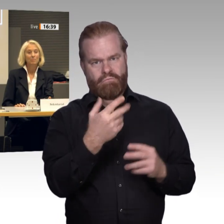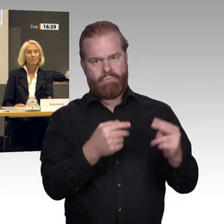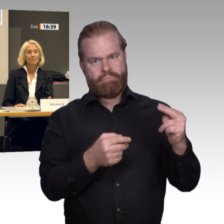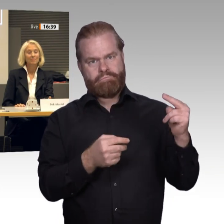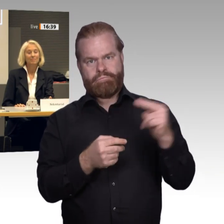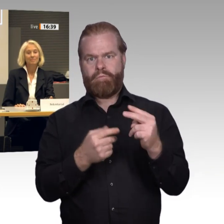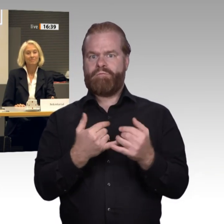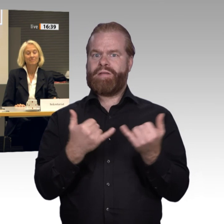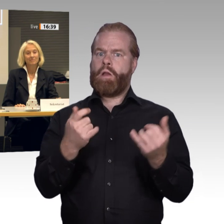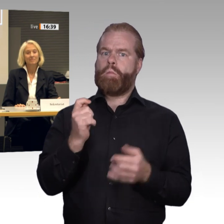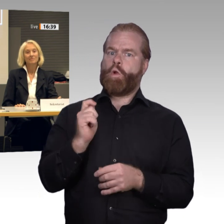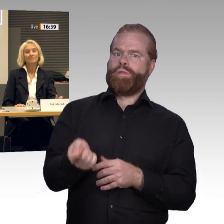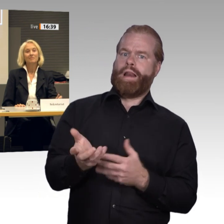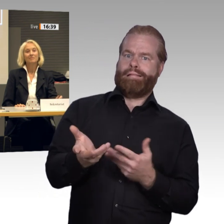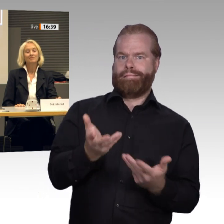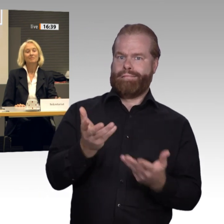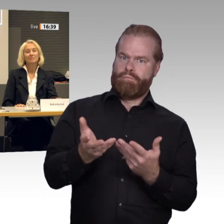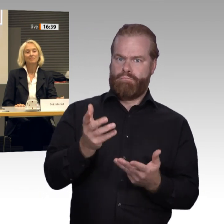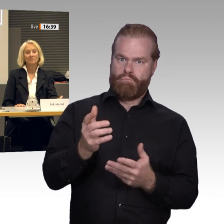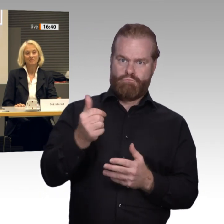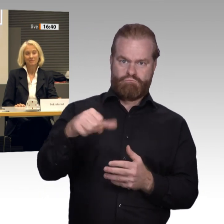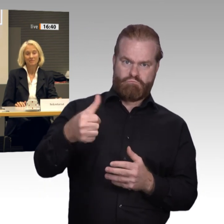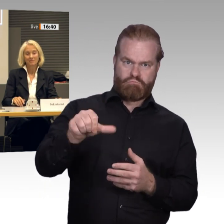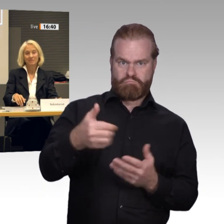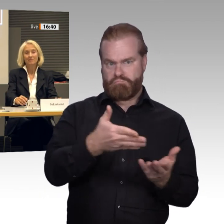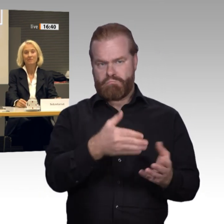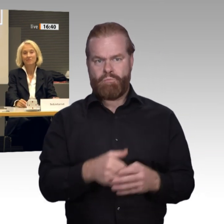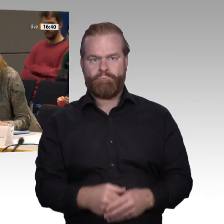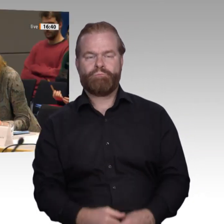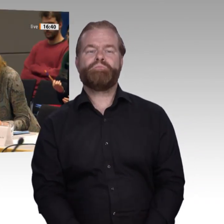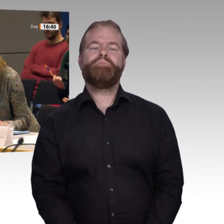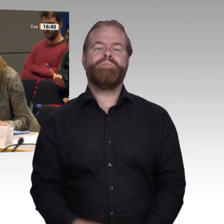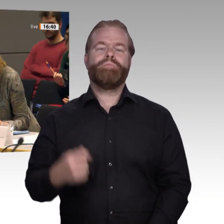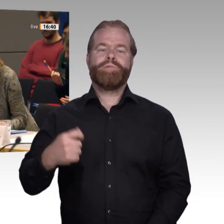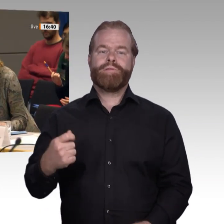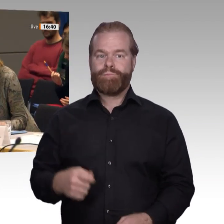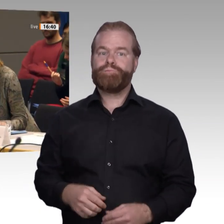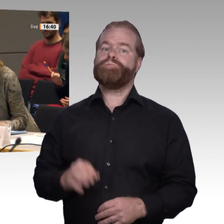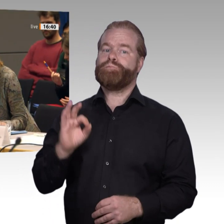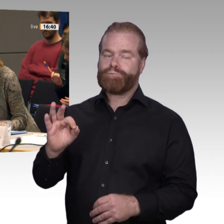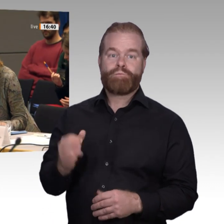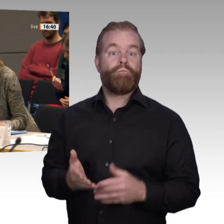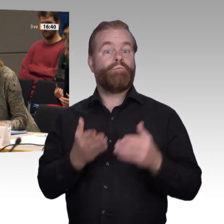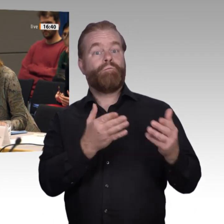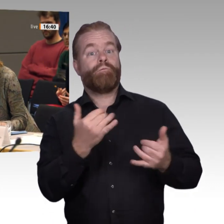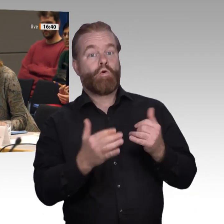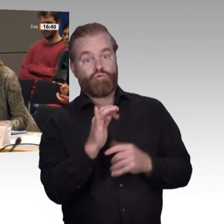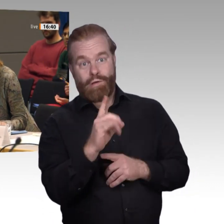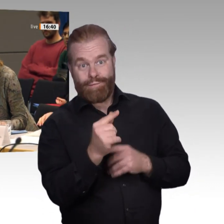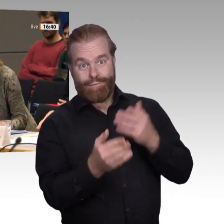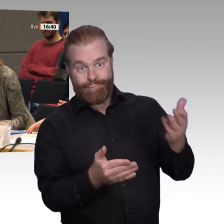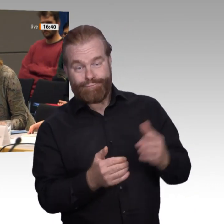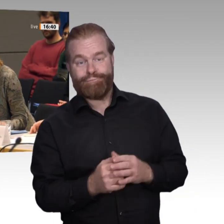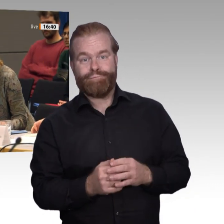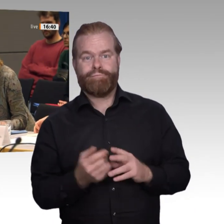Schritt, dass für die anderen Leistungsanbieter hier eine Entlastung kommt, im Sinne, dass die Personalschlüssel angepasst werden können. Wir möchten aber darauf aufmerksam